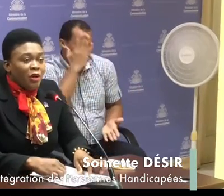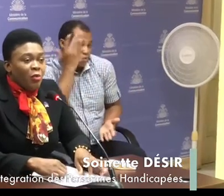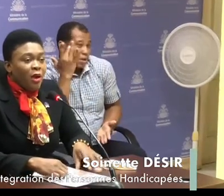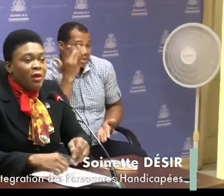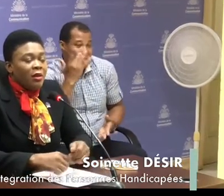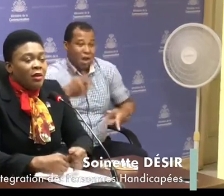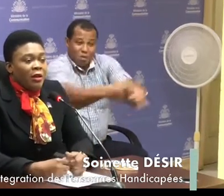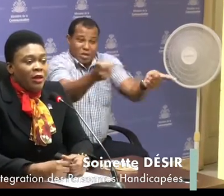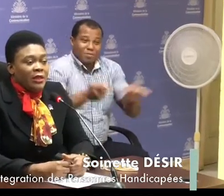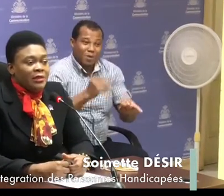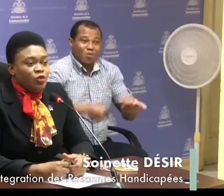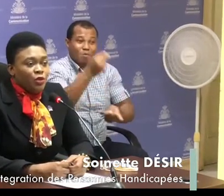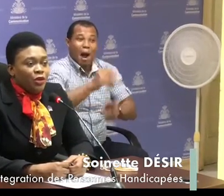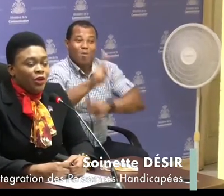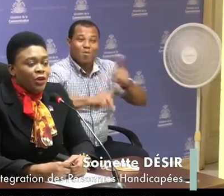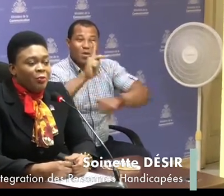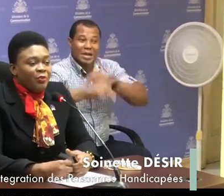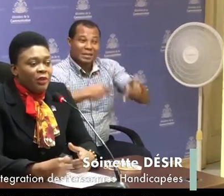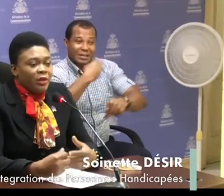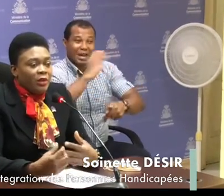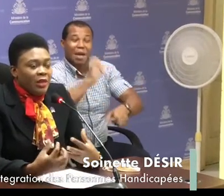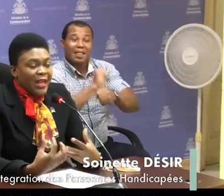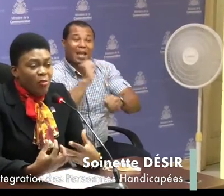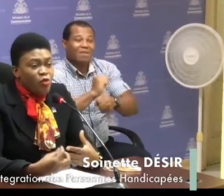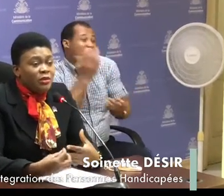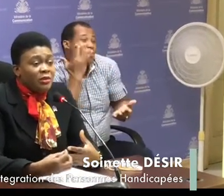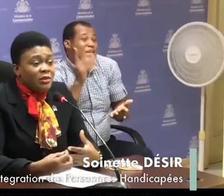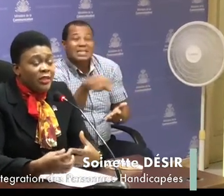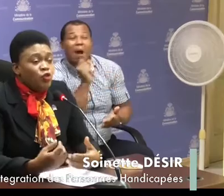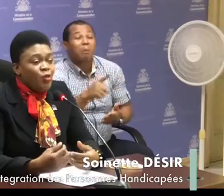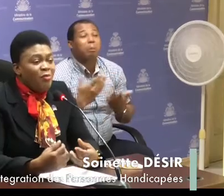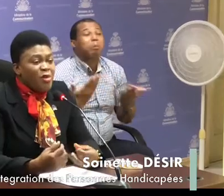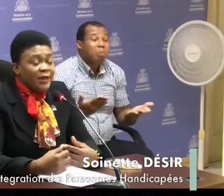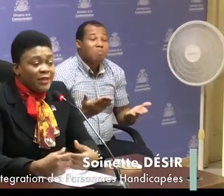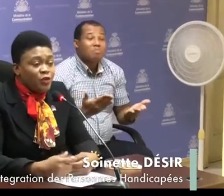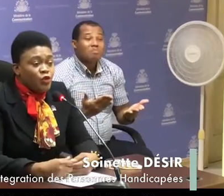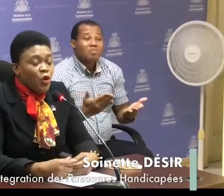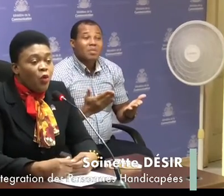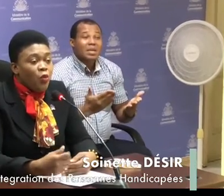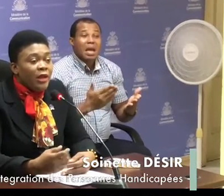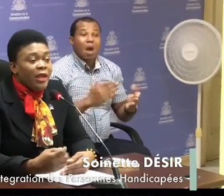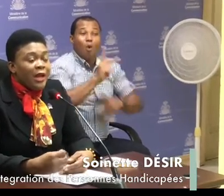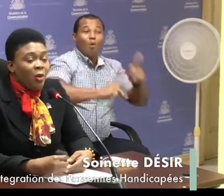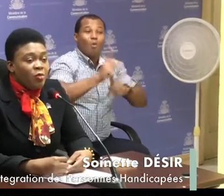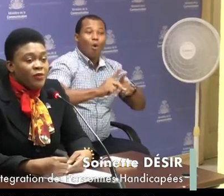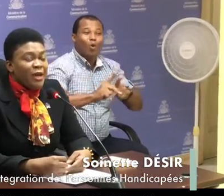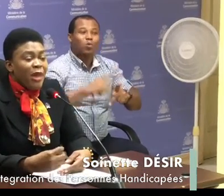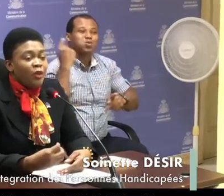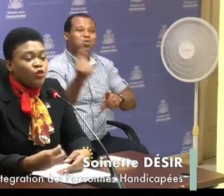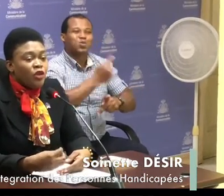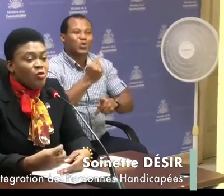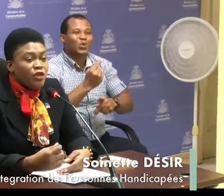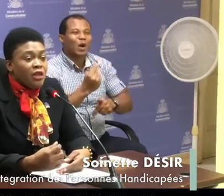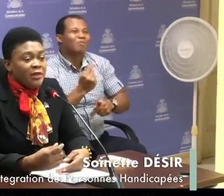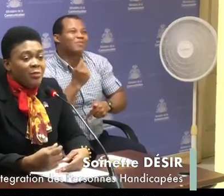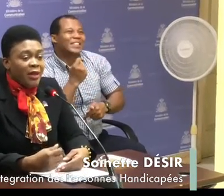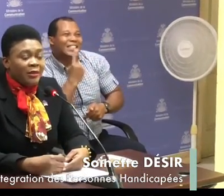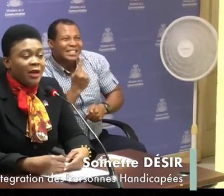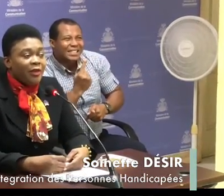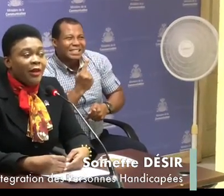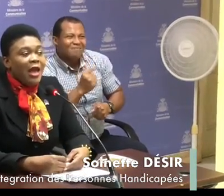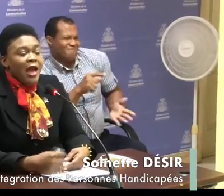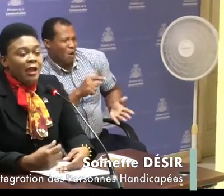salon de l'emploi et c'est sûr que gen moun qui toujours apprend des têtes, oui, il y a la loi pour ça, mais est-ce qu'il y a un monde qui est